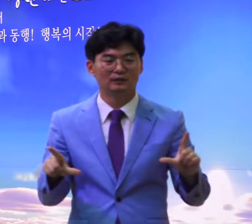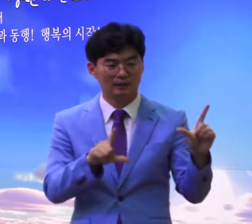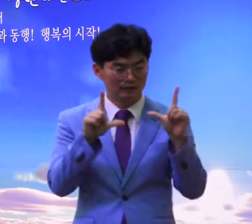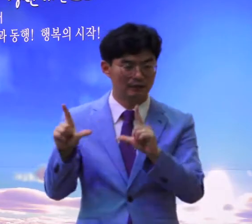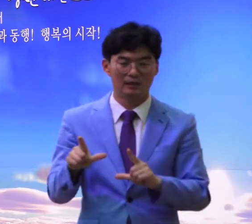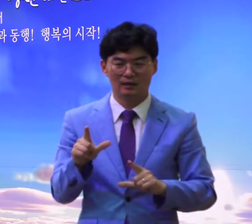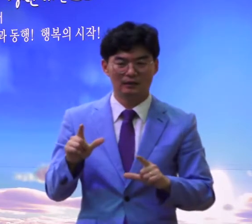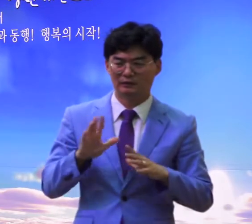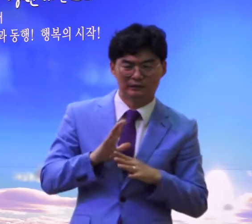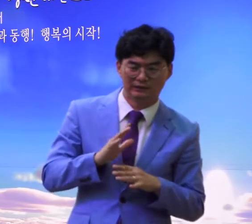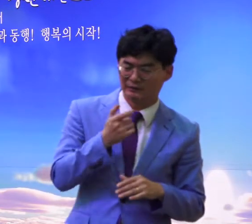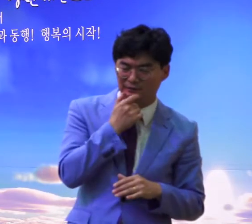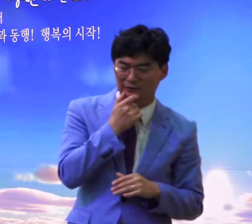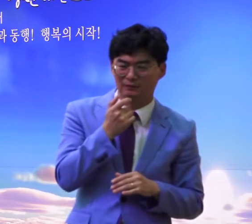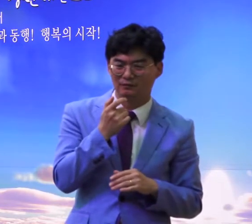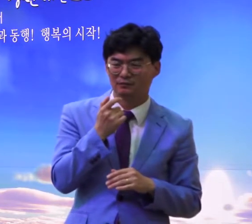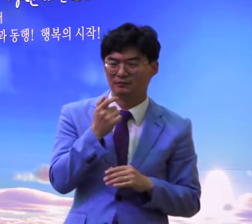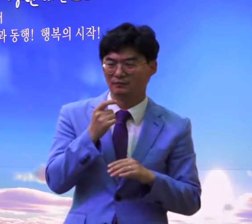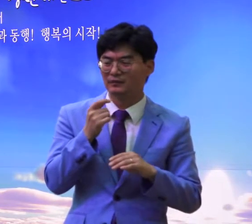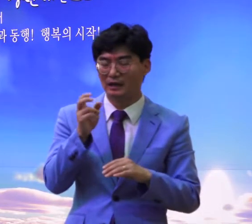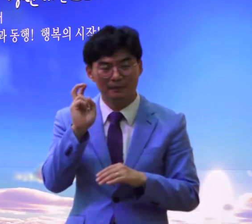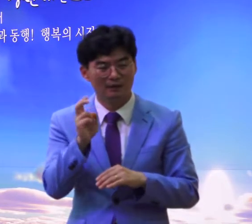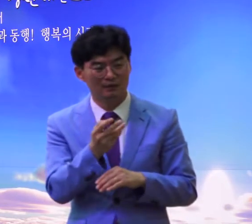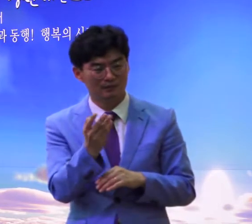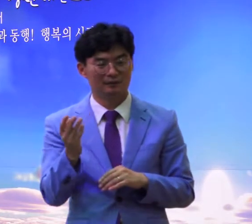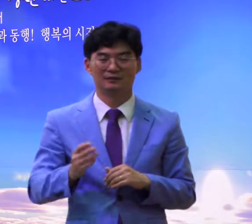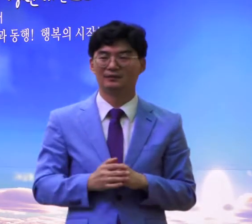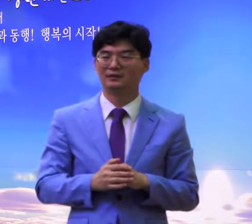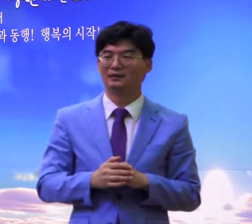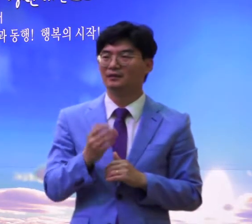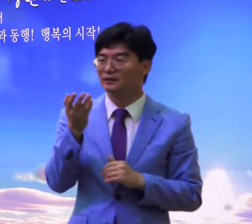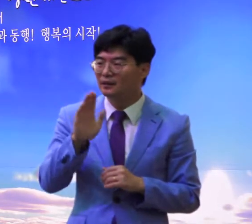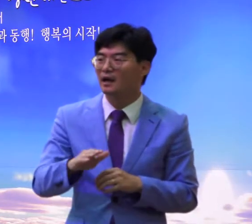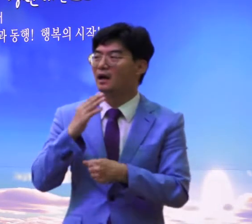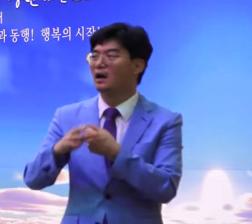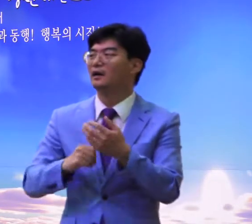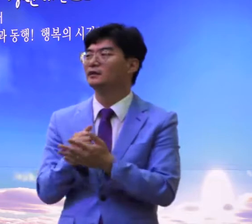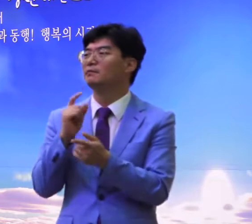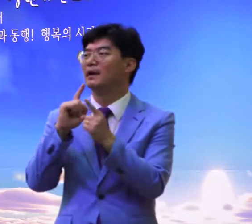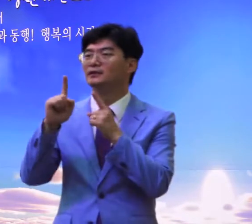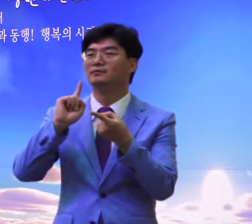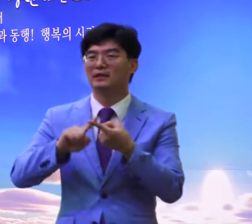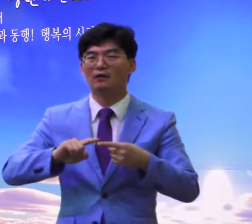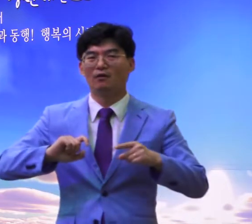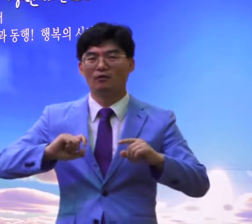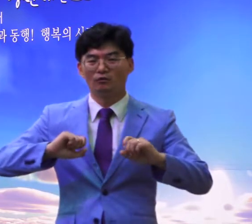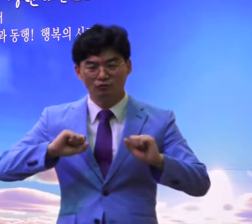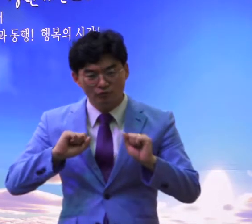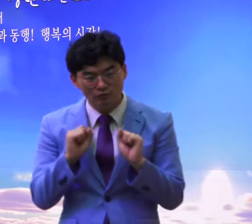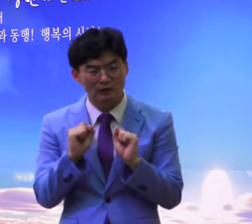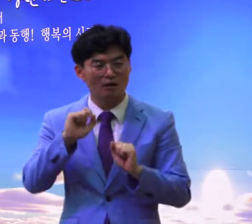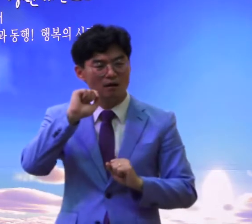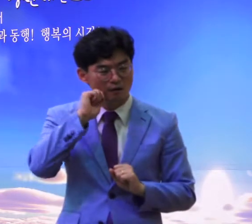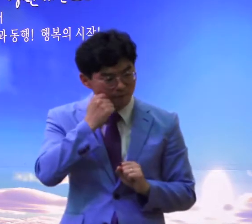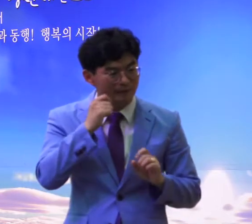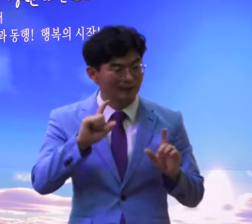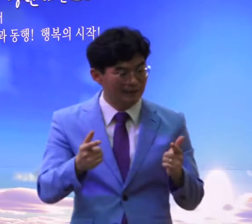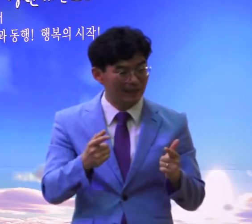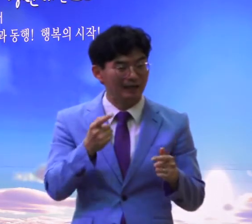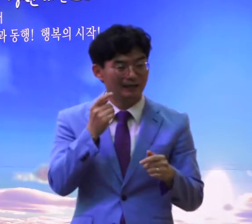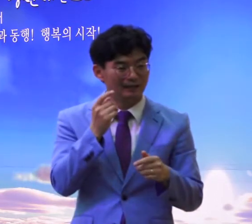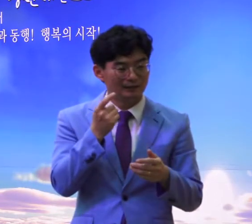것을 두려워하는 경향이 우리 가운데 있습니다. 근데 여러분, 하나님 말씀대로 사는 것 어렵게 생각하지 마십시오.